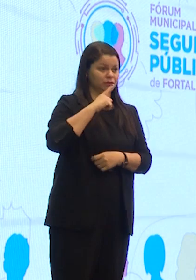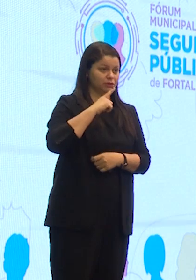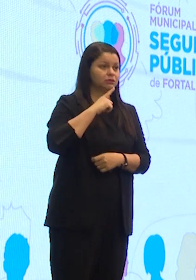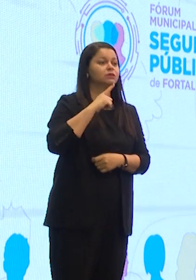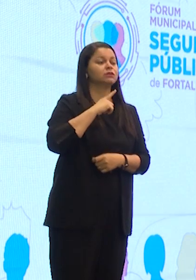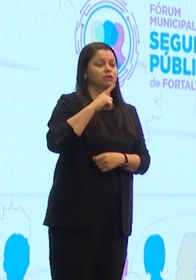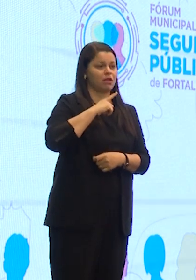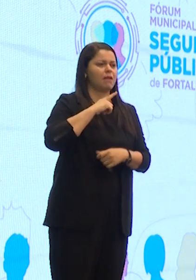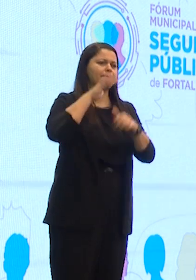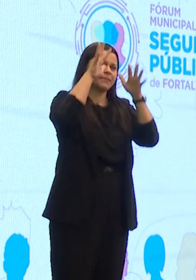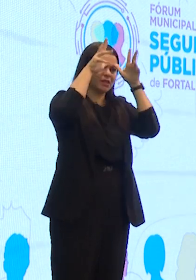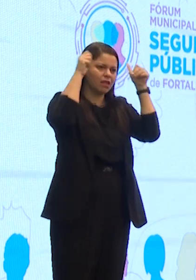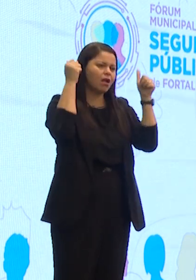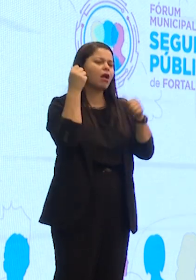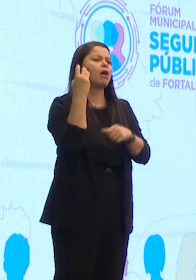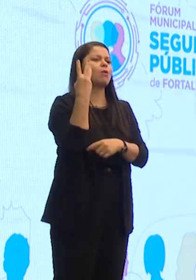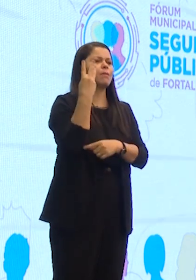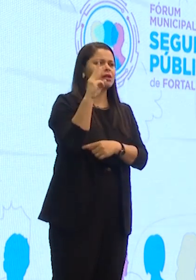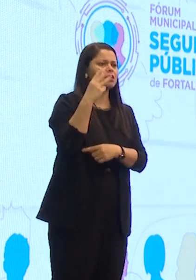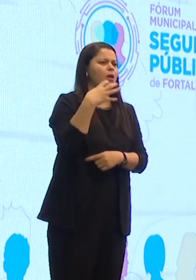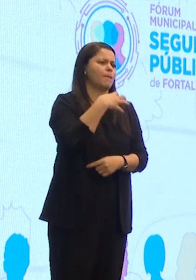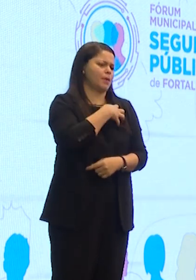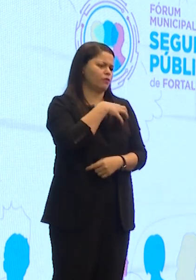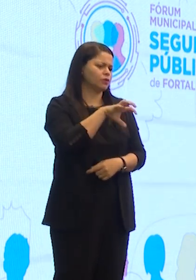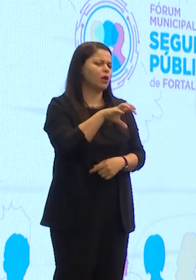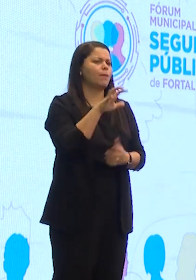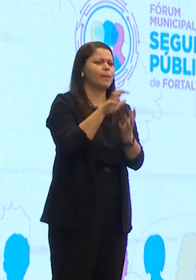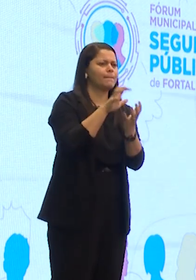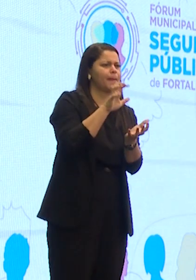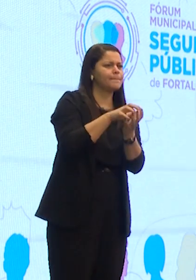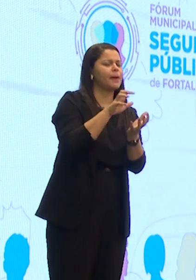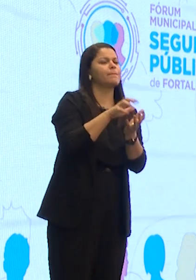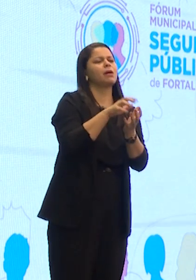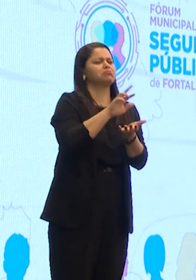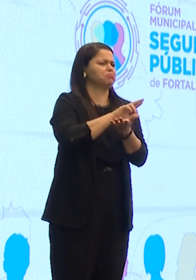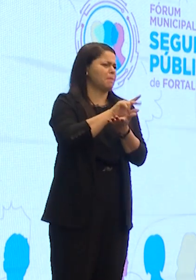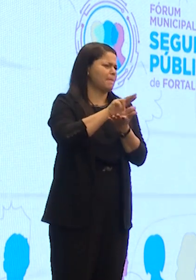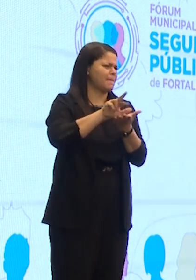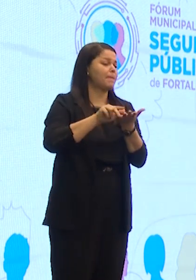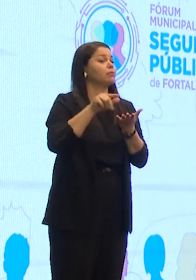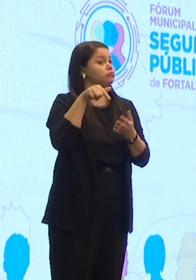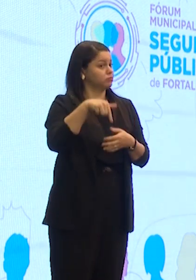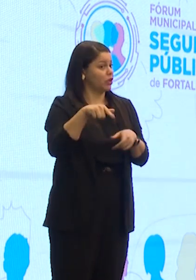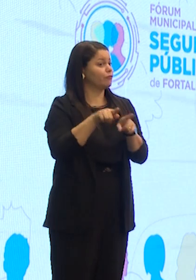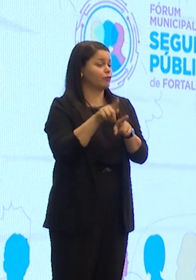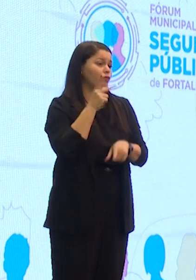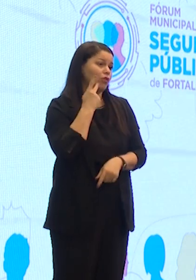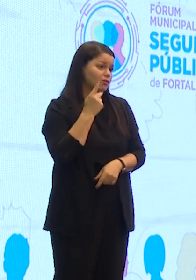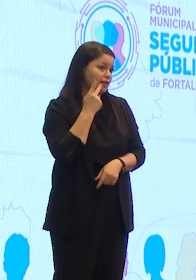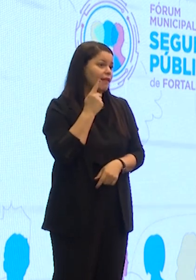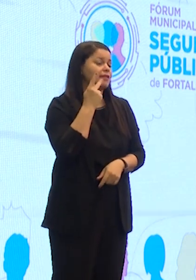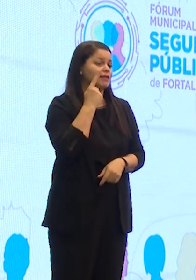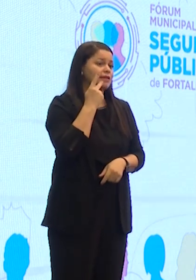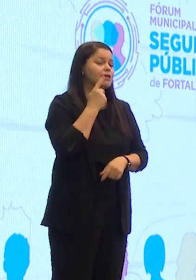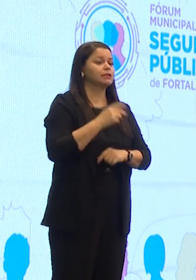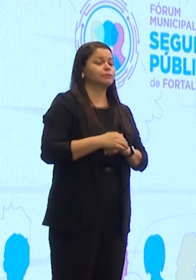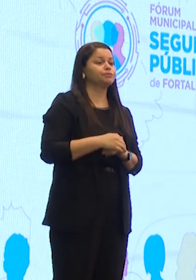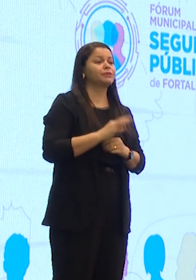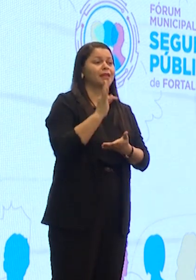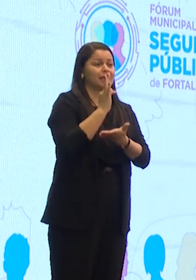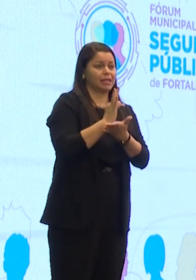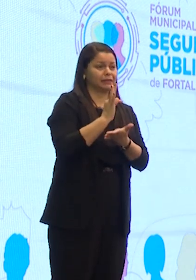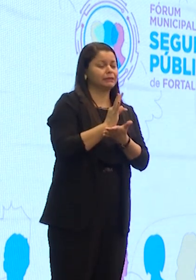Amazonas, origem familiar, Salvador, Recife, Macapá, Maceió, etc., Fortaleza, Porto Velho, Teresina,